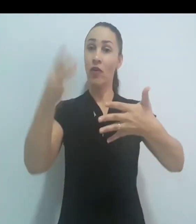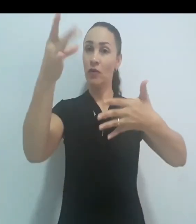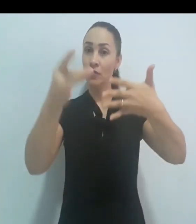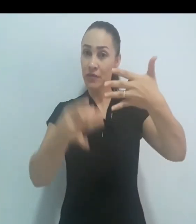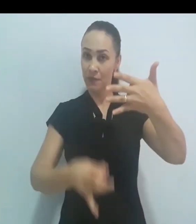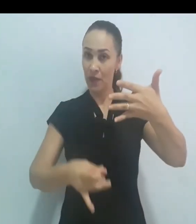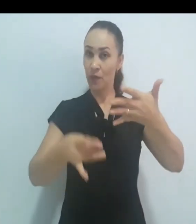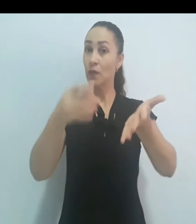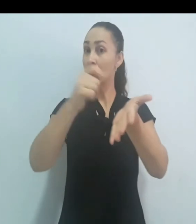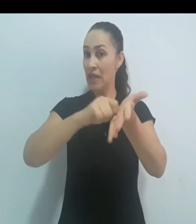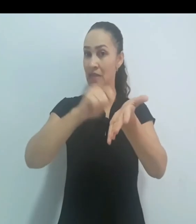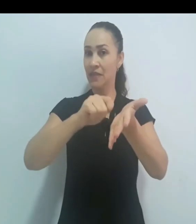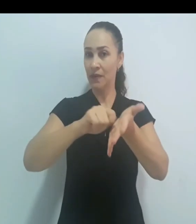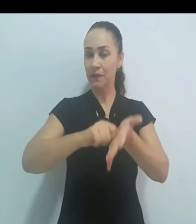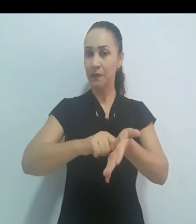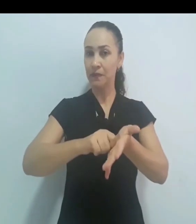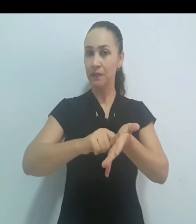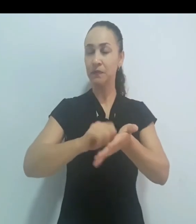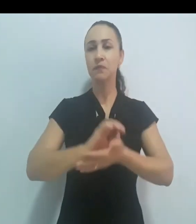Sobre esse aspecto da escrita,